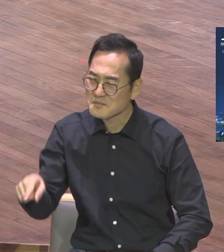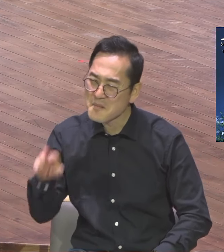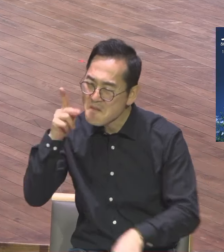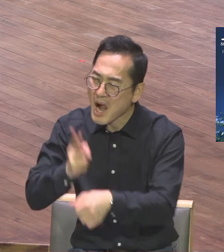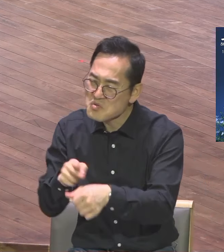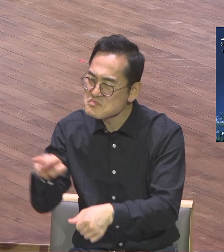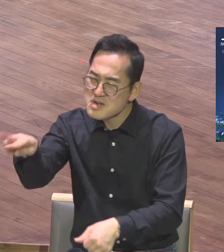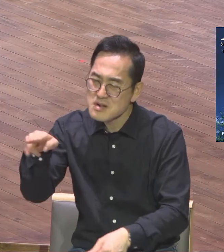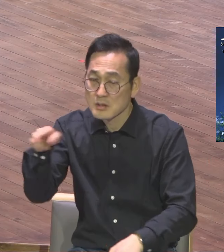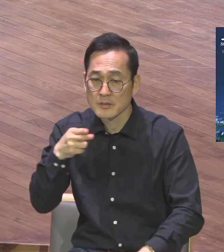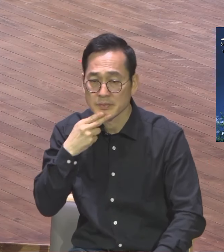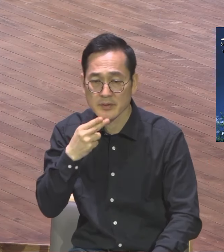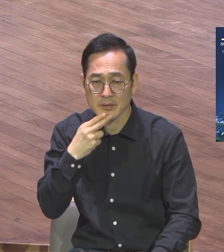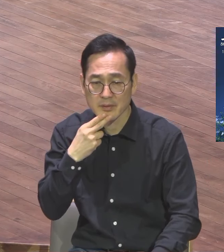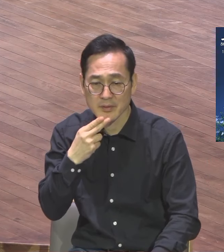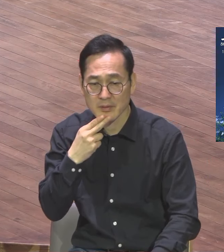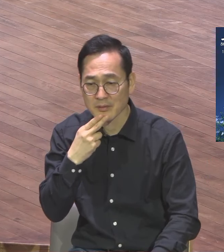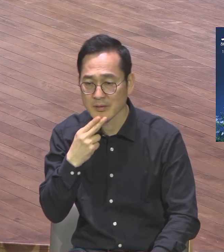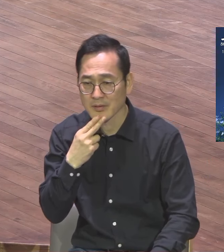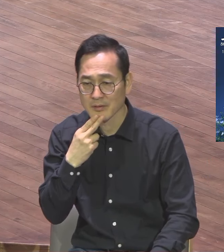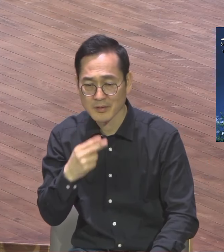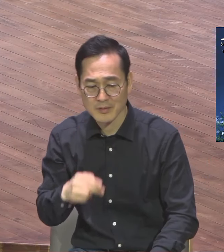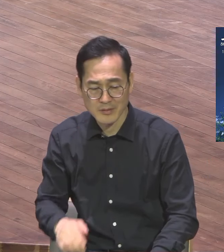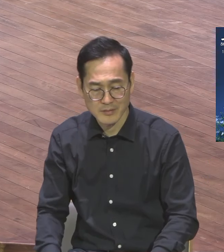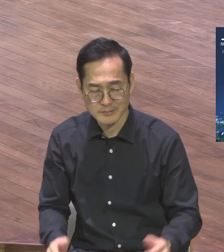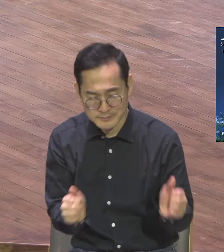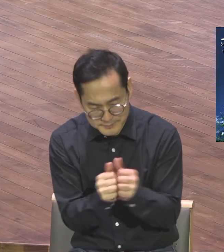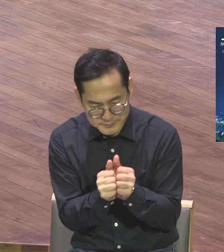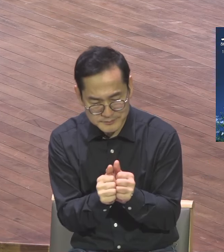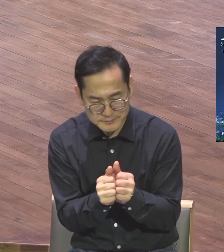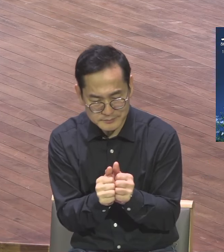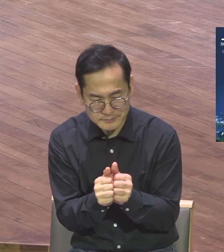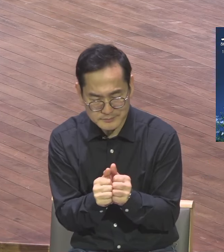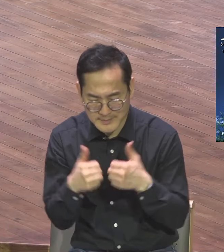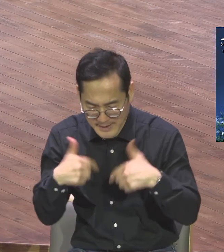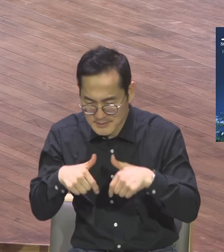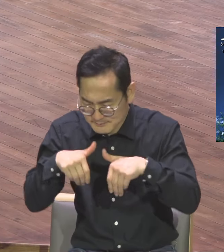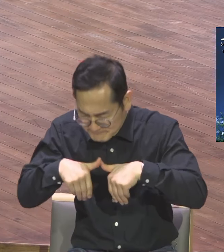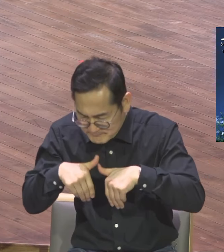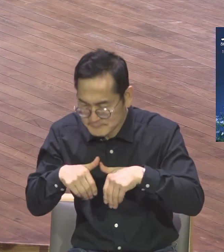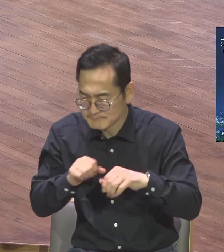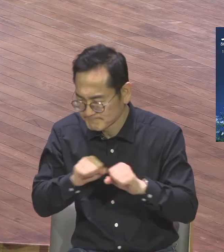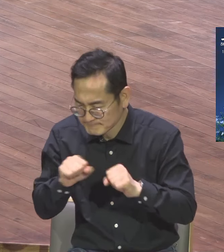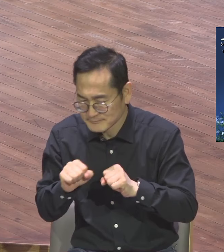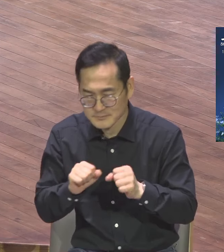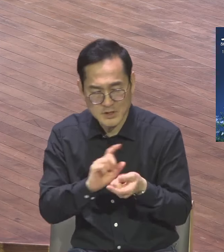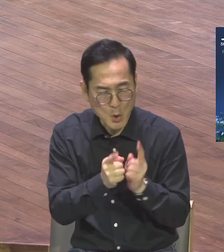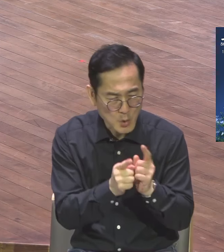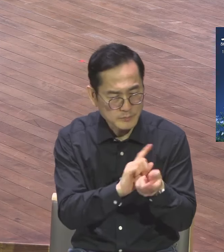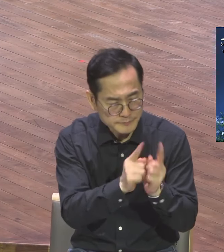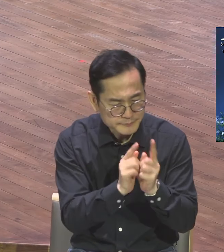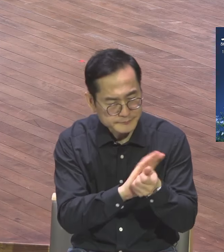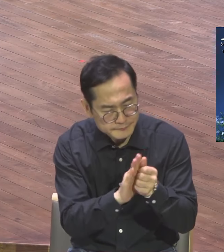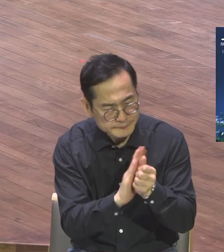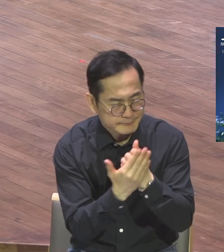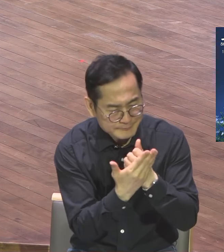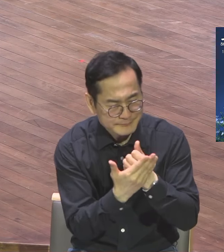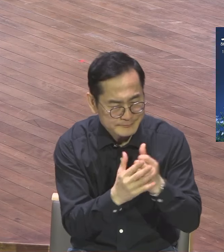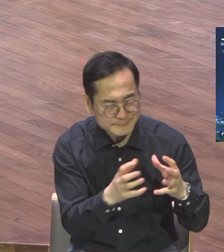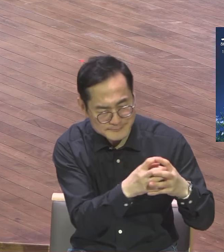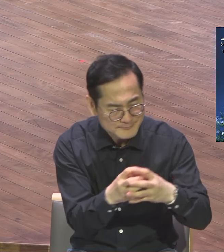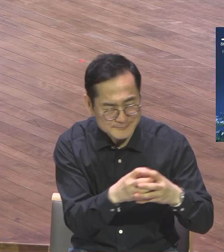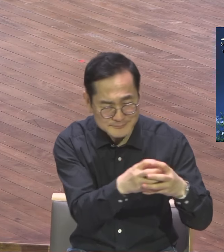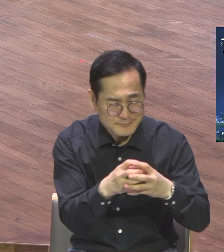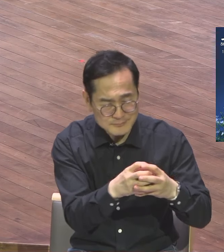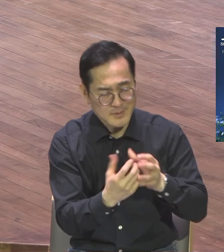알아주는다 그런 엉터리를 하면 안 돼. 옆으로 종으로 행으로 다 서로 격려하면서 이 탁월한